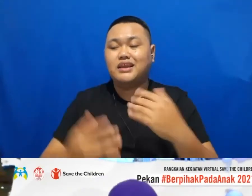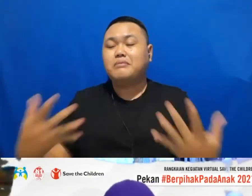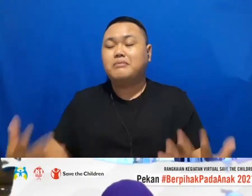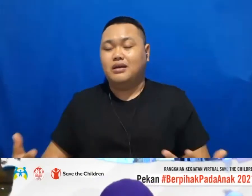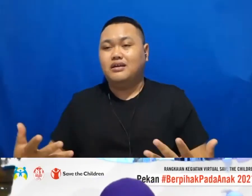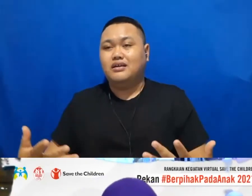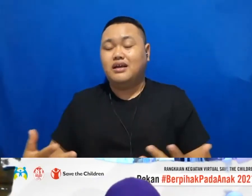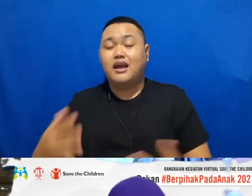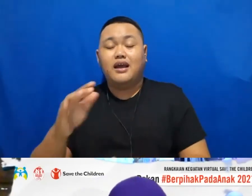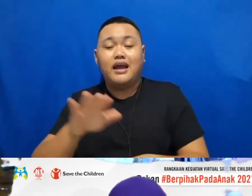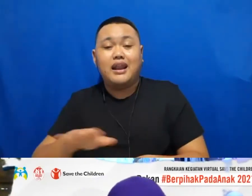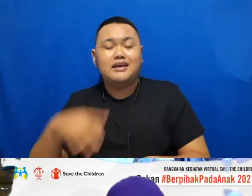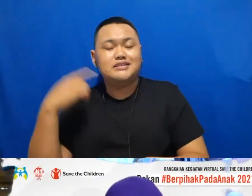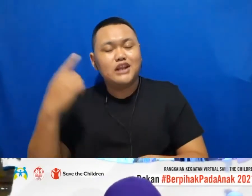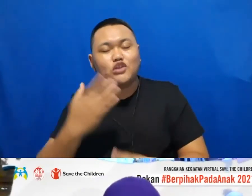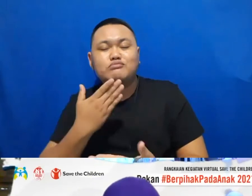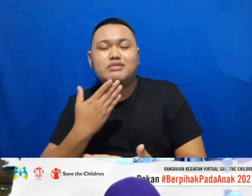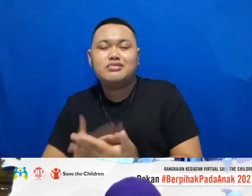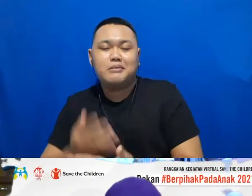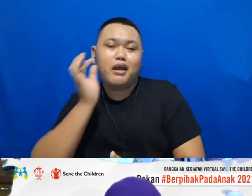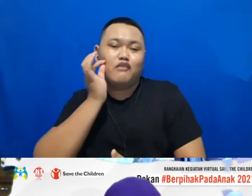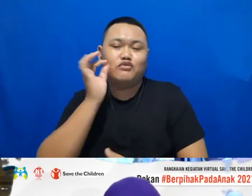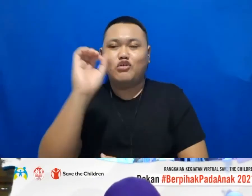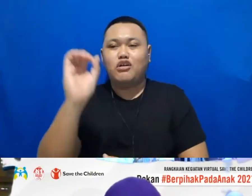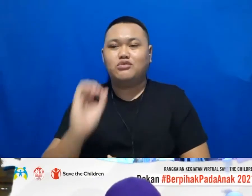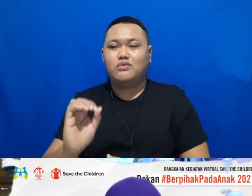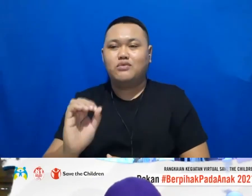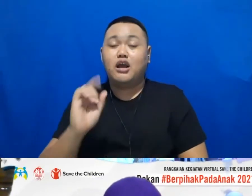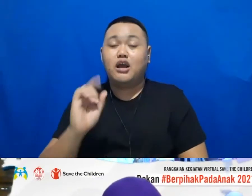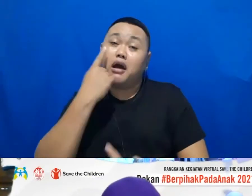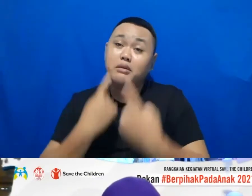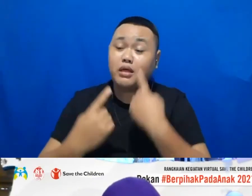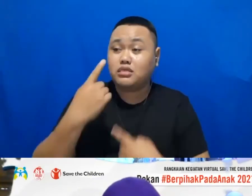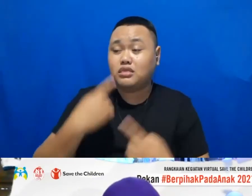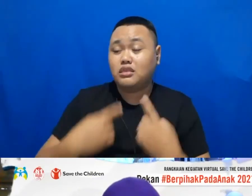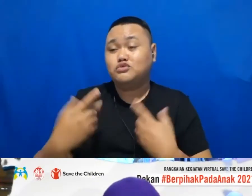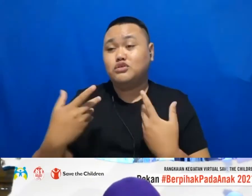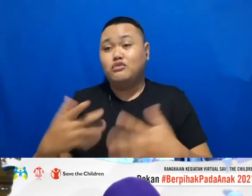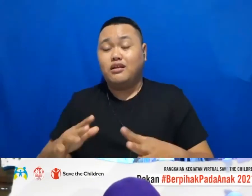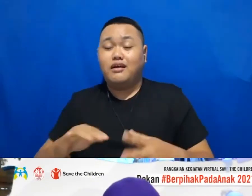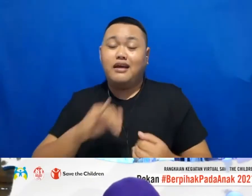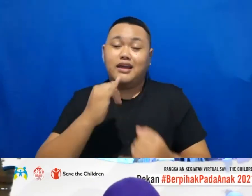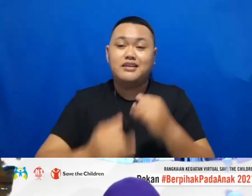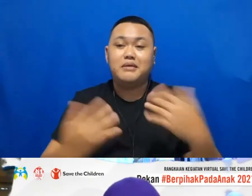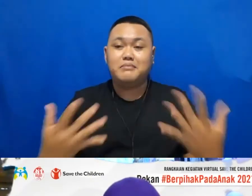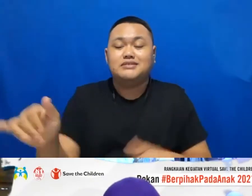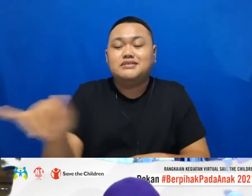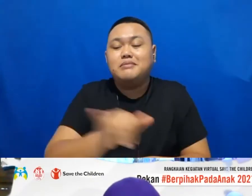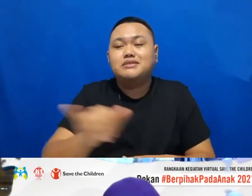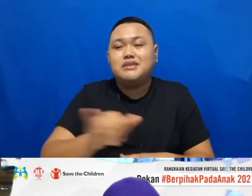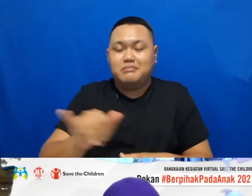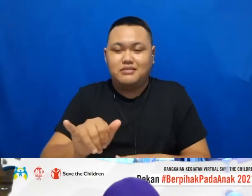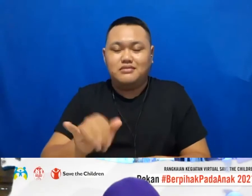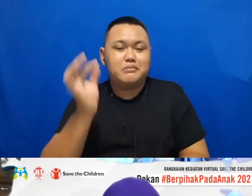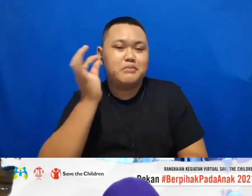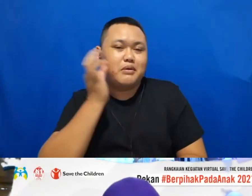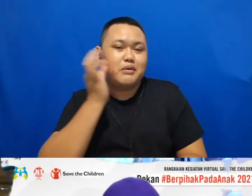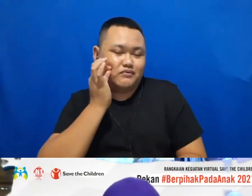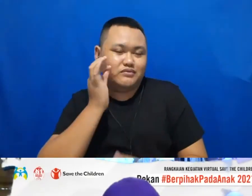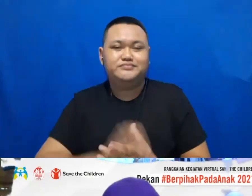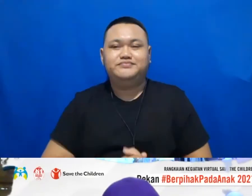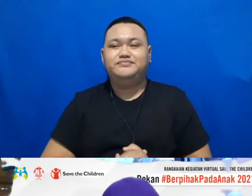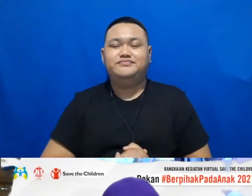dan sekretaris Lembaga Kemaslahatan Keluarga PBNU. Nah, beliau juga merupakan Direktur Nasional Jaringan Gus Durian, dan sejak